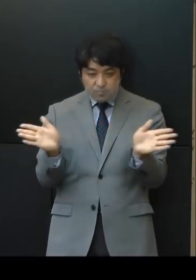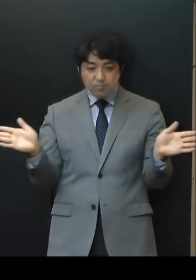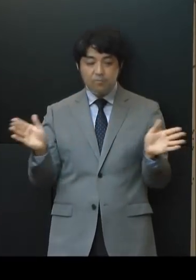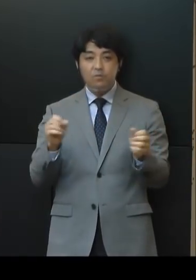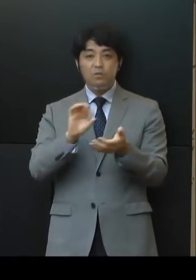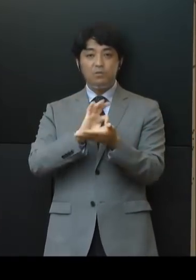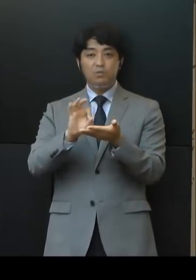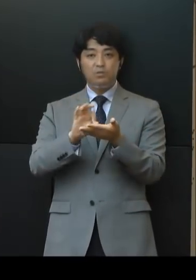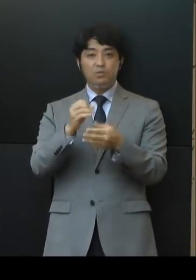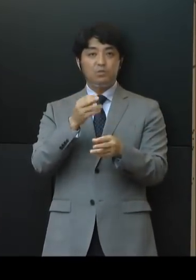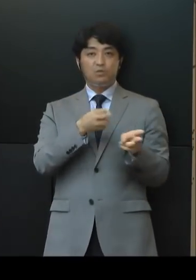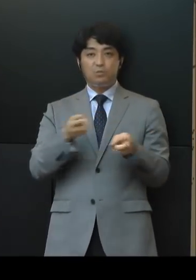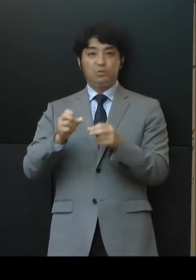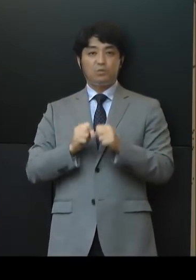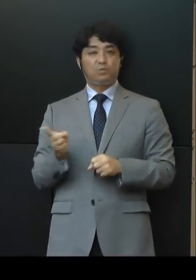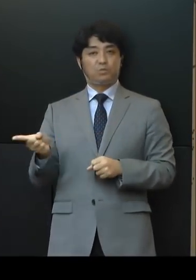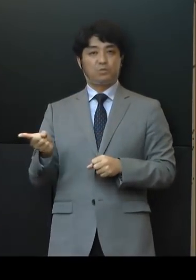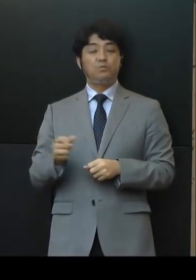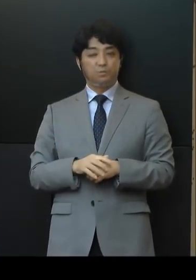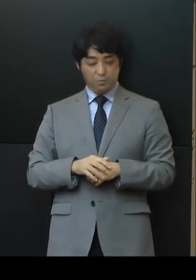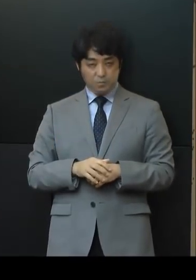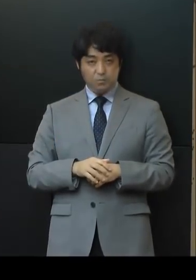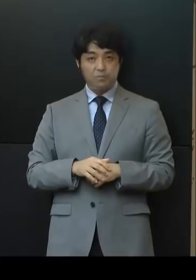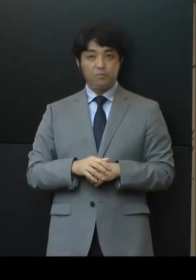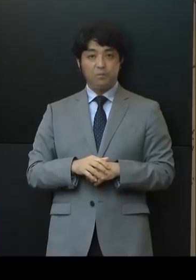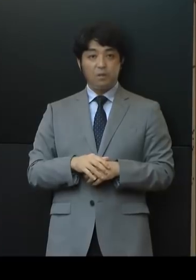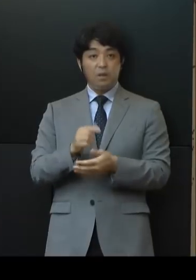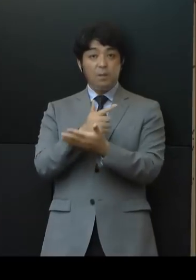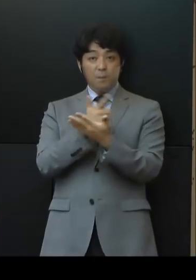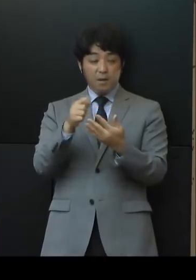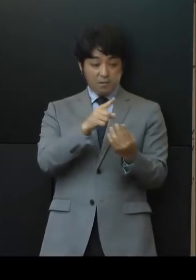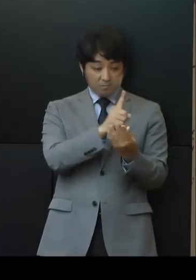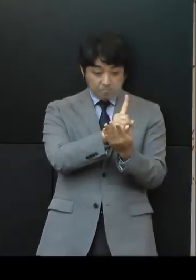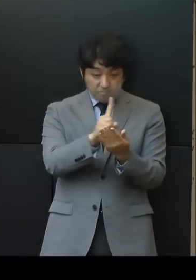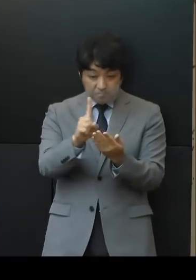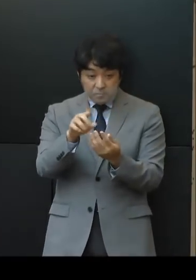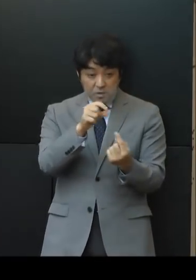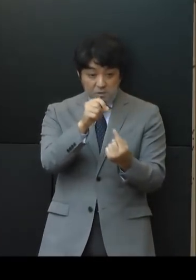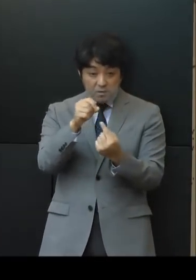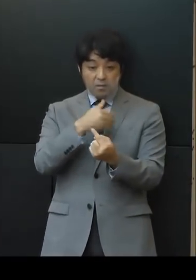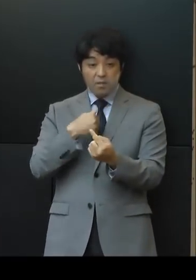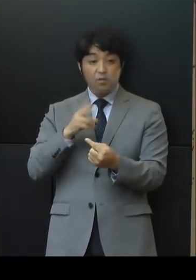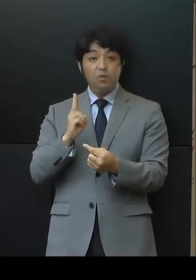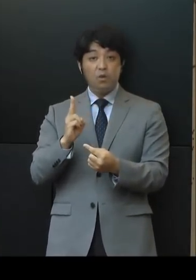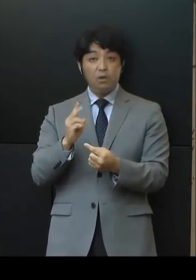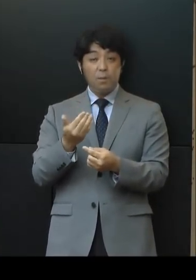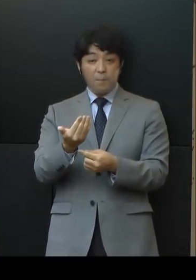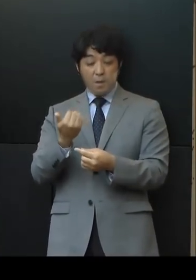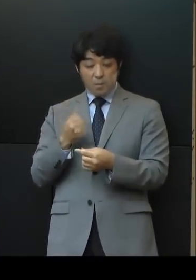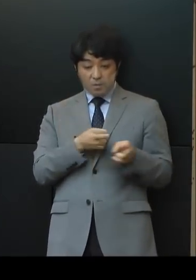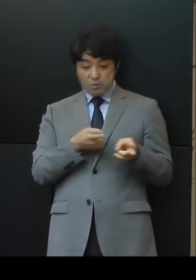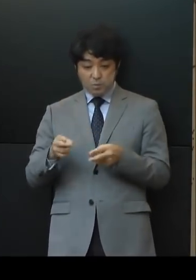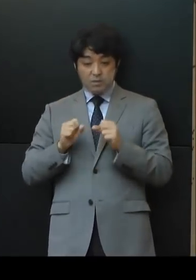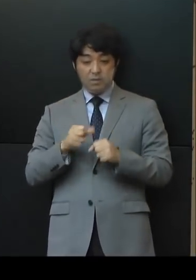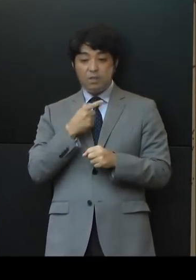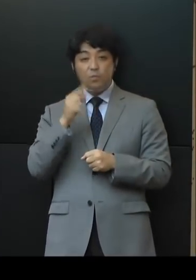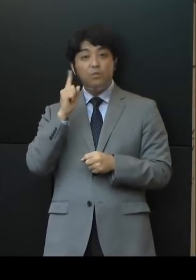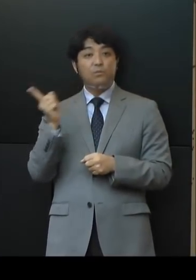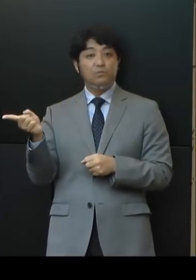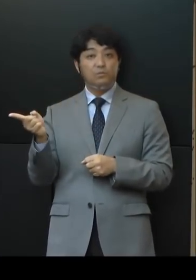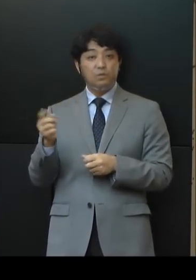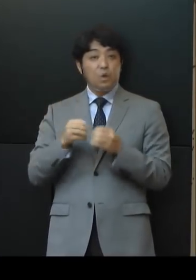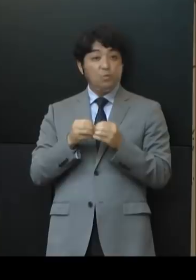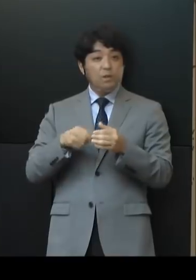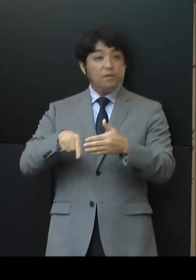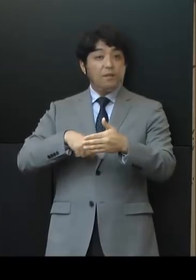枠というか、手段を、広げていきたい、たくさん作っていきたいというふうに考えています。より具体的なことは商工労働部長に、はい、